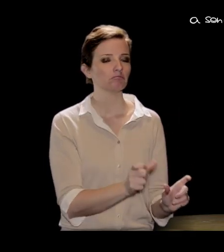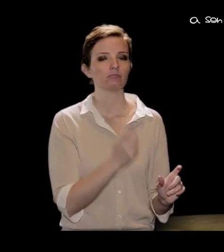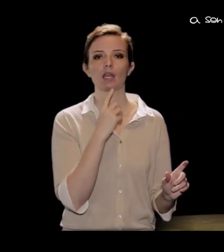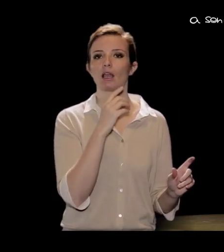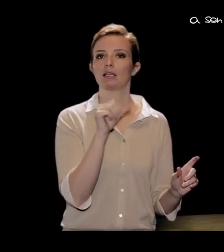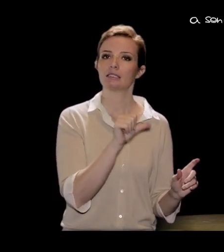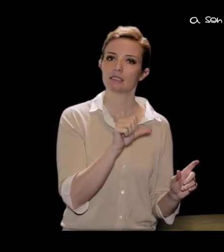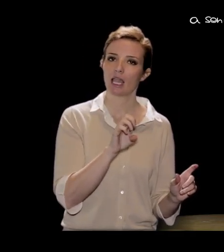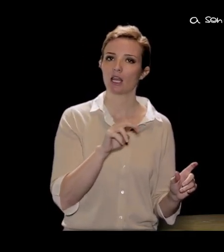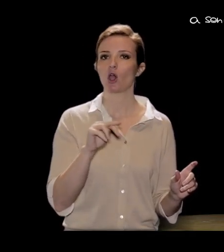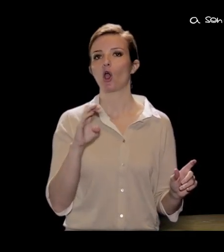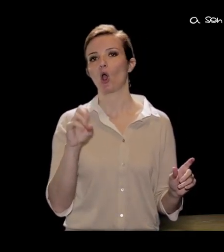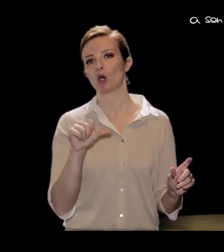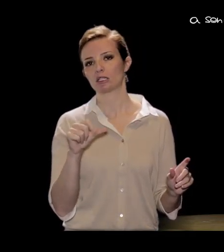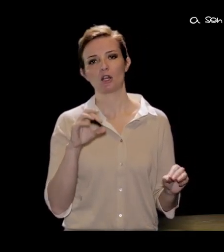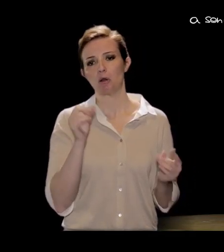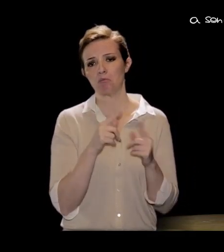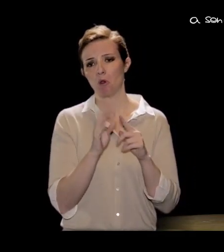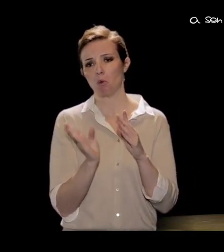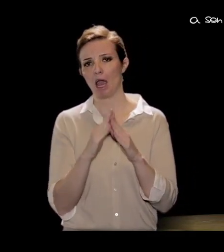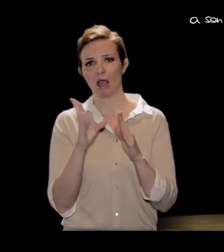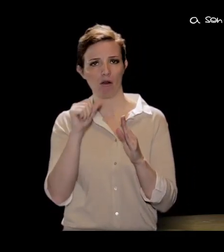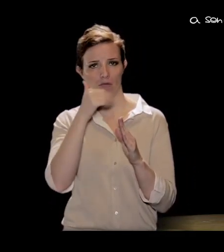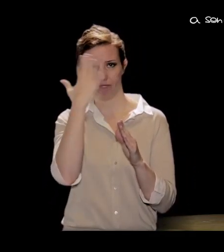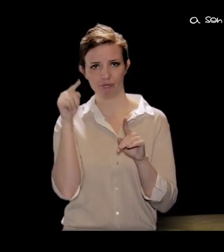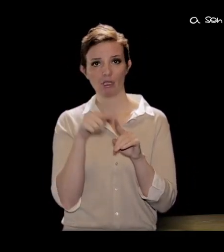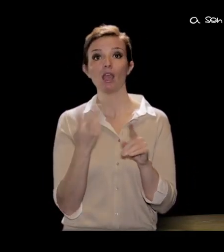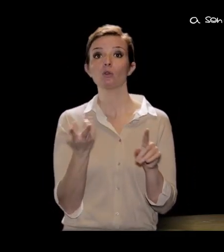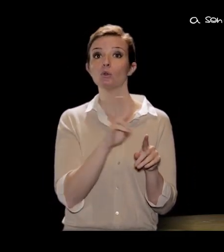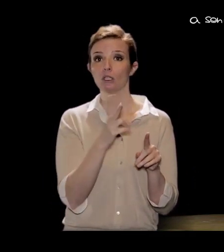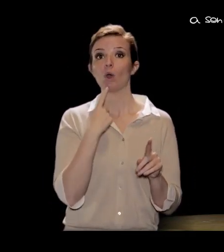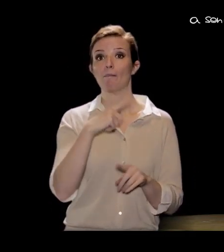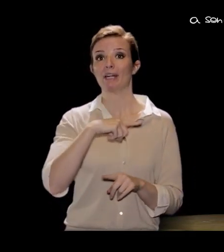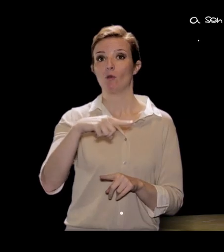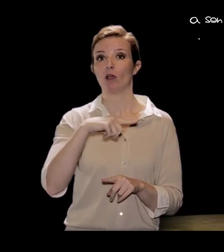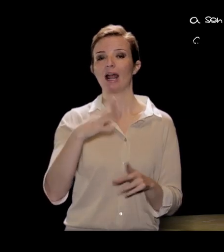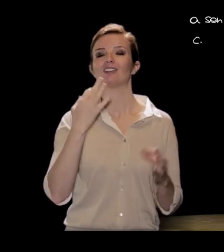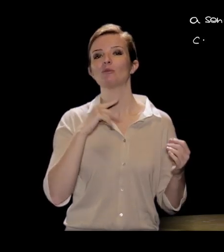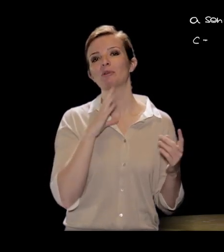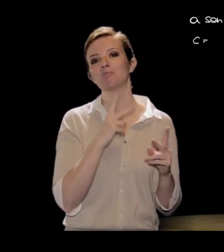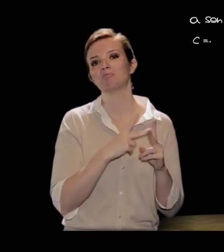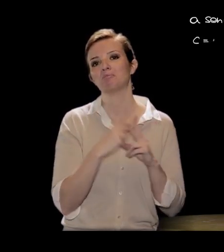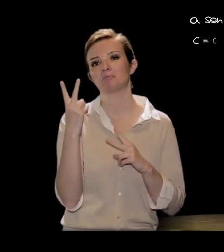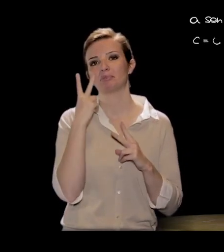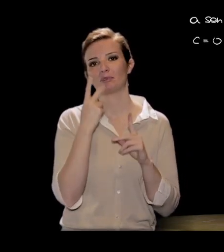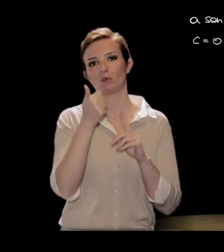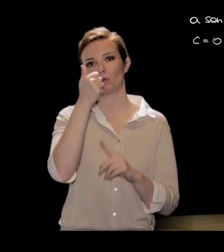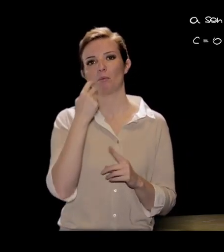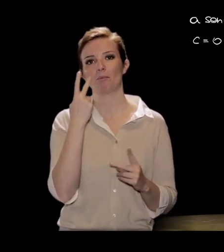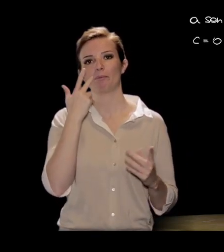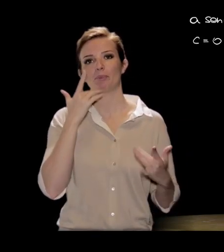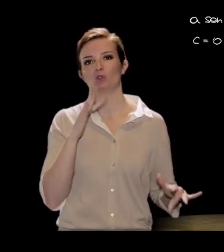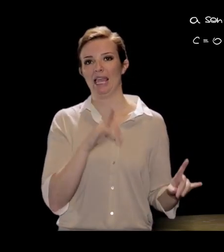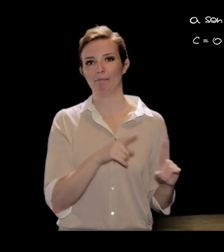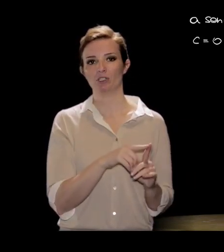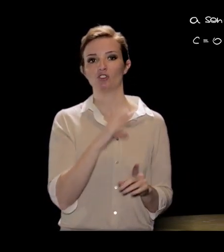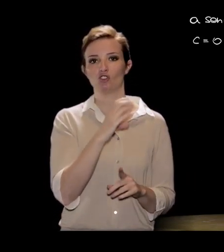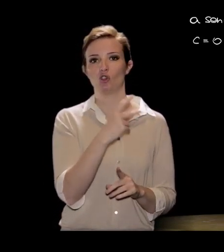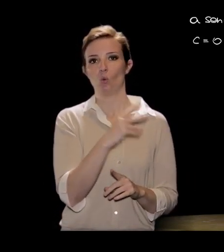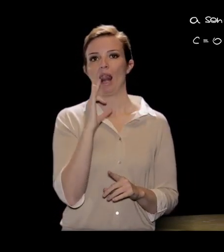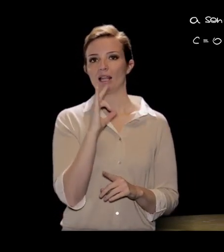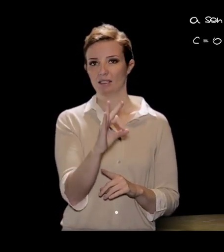di un angolo incognito ovviamente e tali funzioni sono entrambe di primo grado, caso più semplice c uguale a 0, l